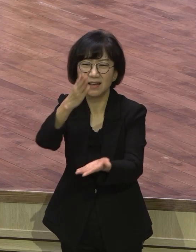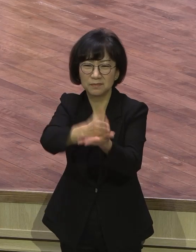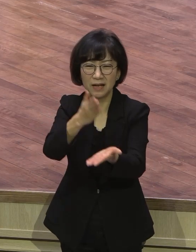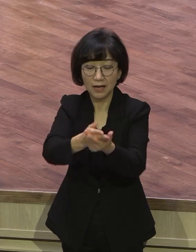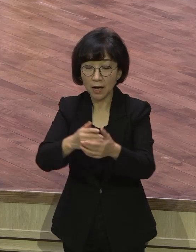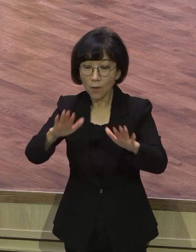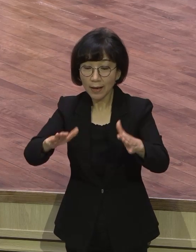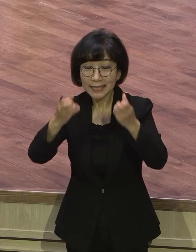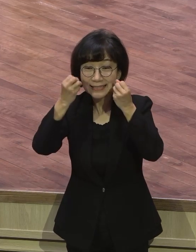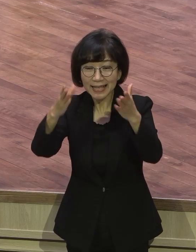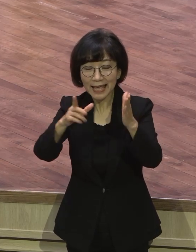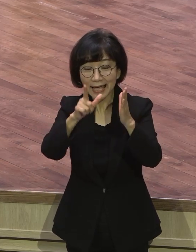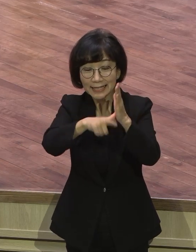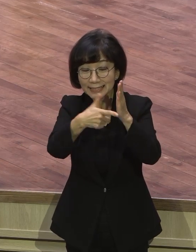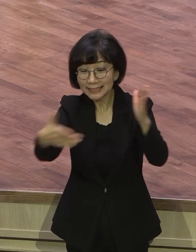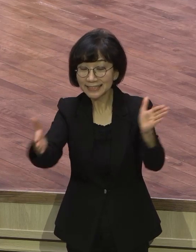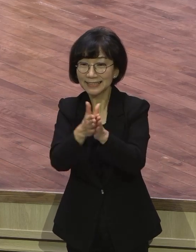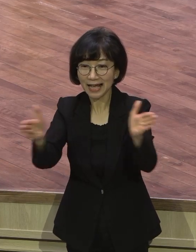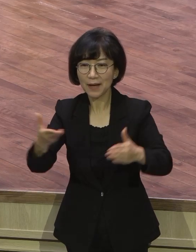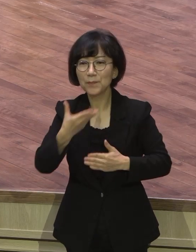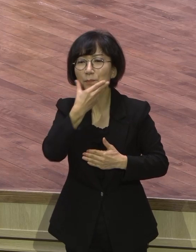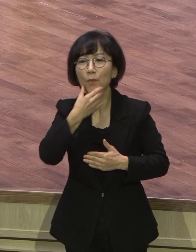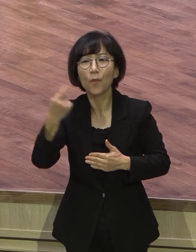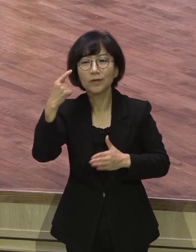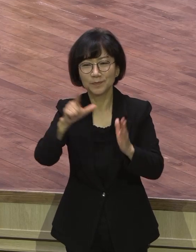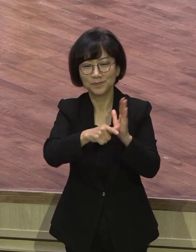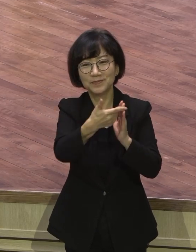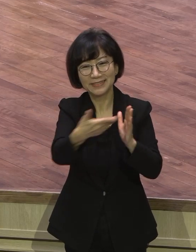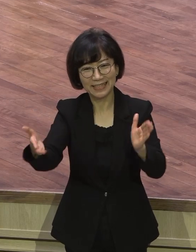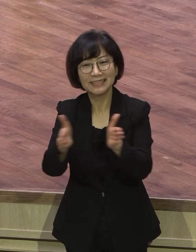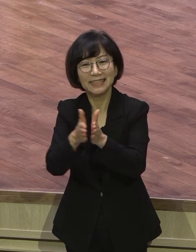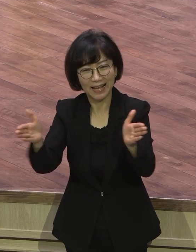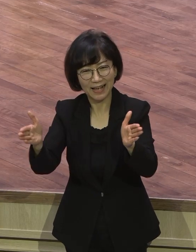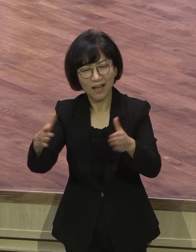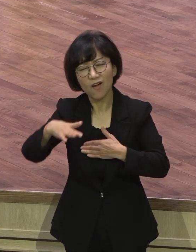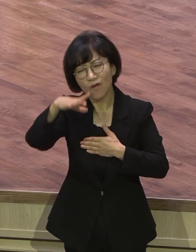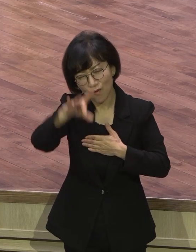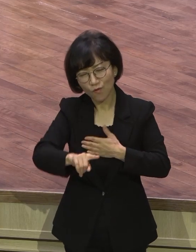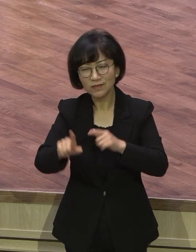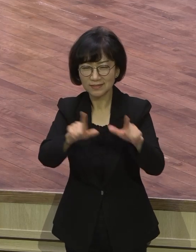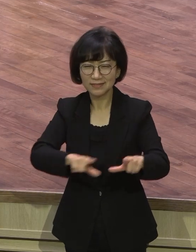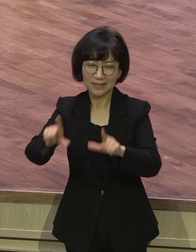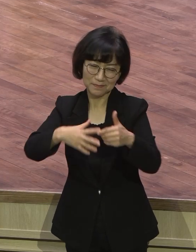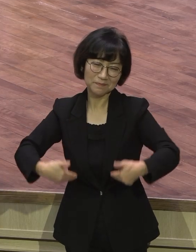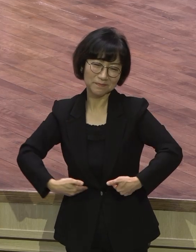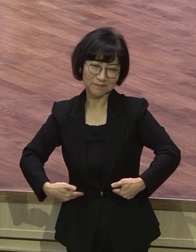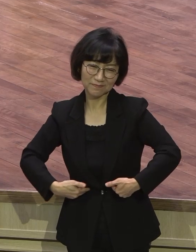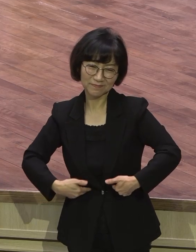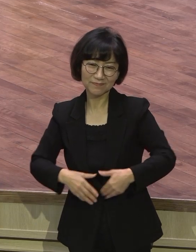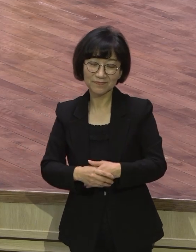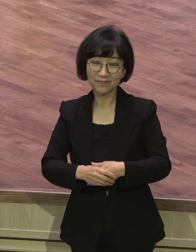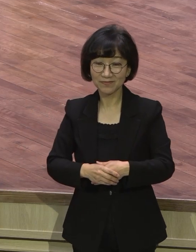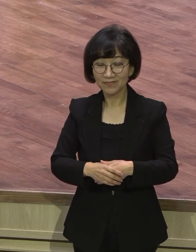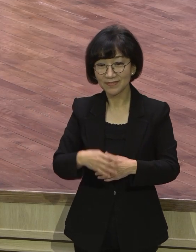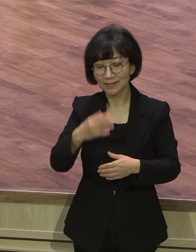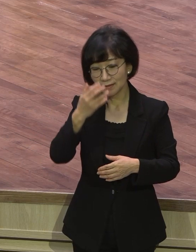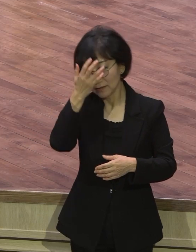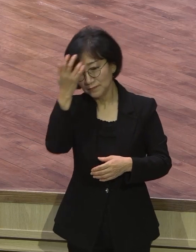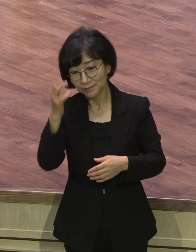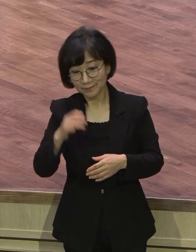복음시대에 걸맞는 삶을 살아야 되지 않겠냐? 아멘. 이게 천국이에요.